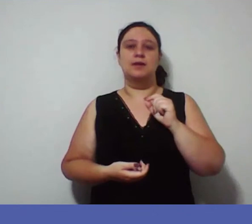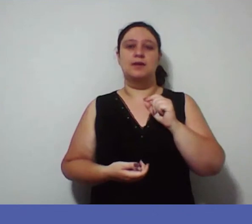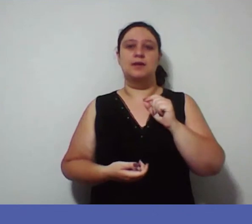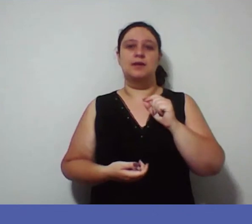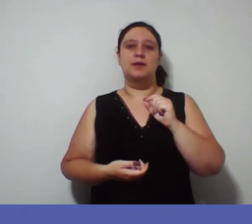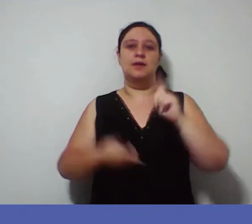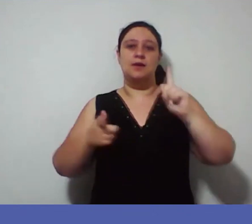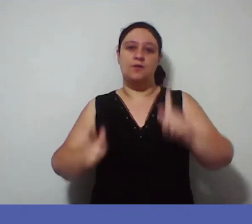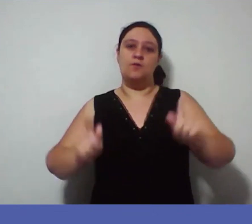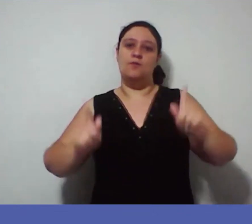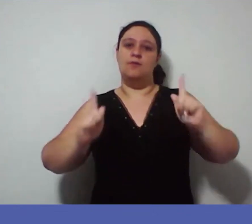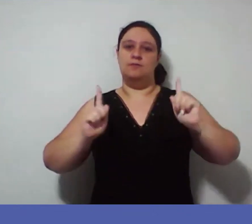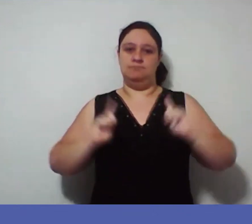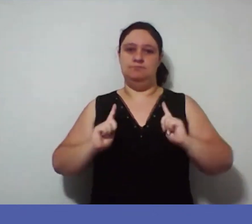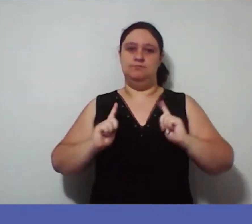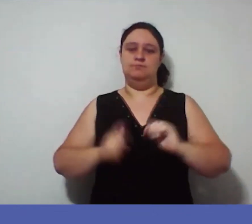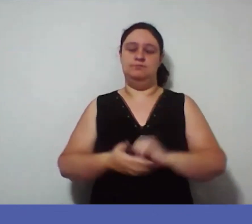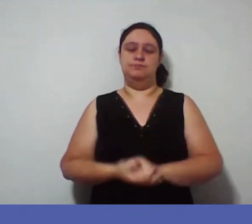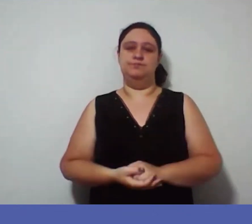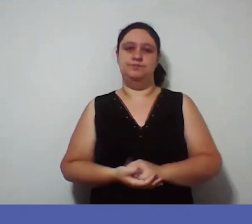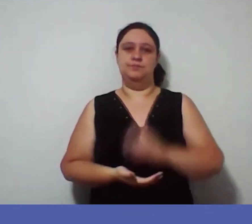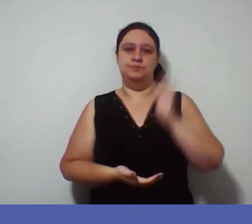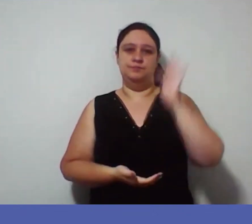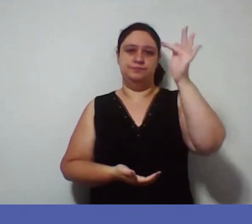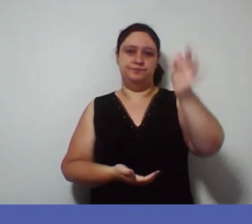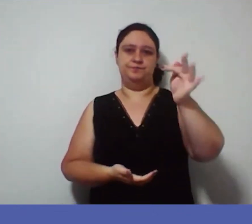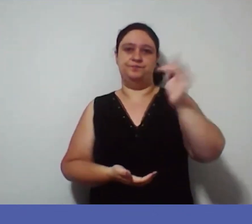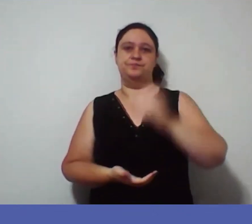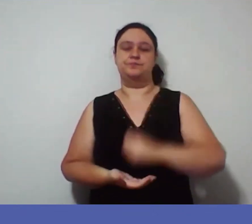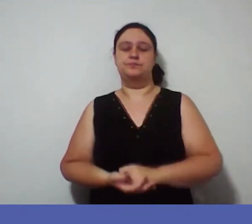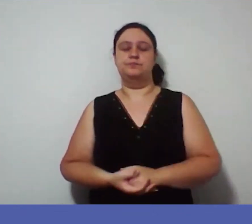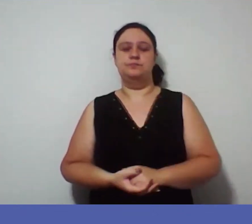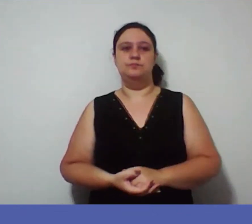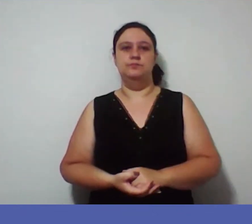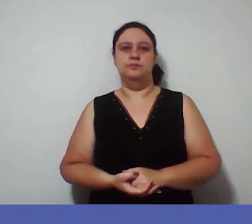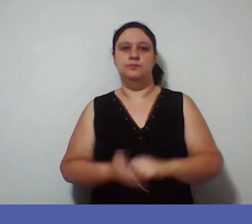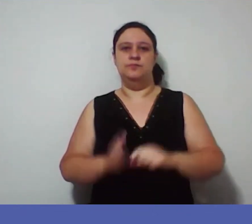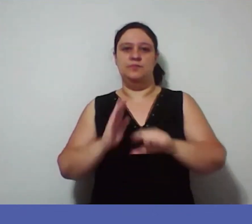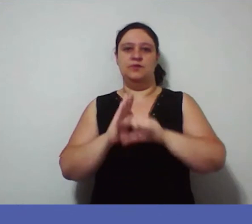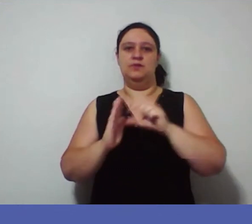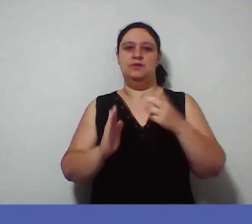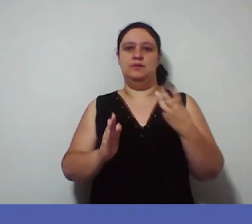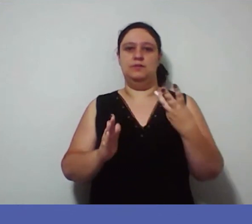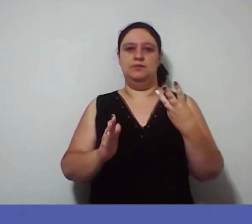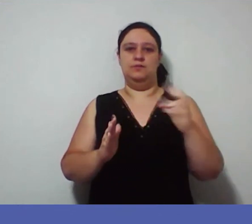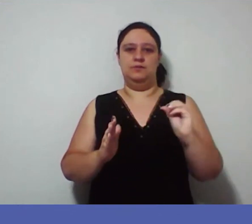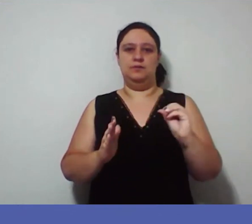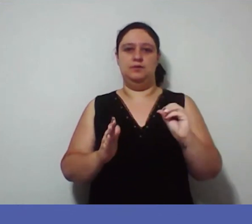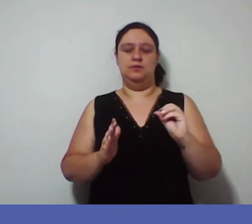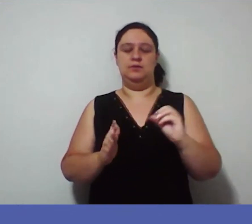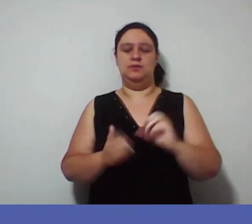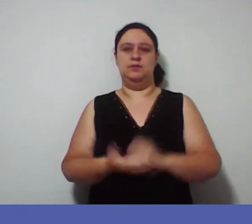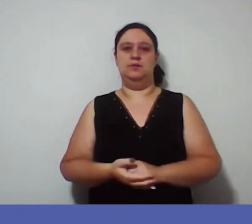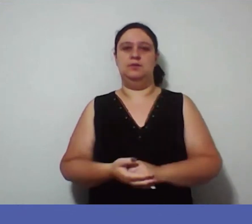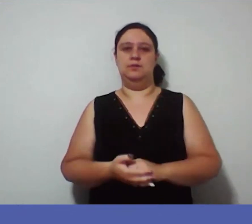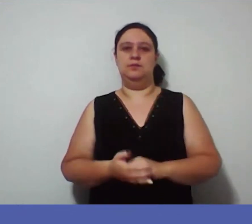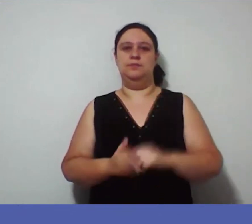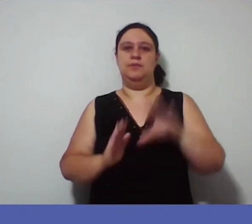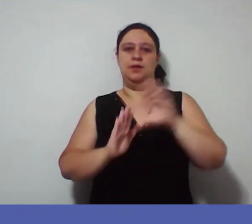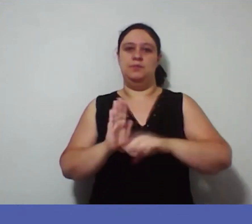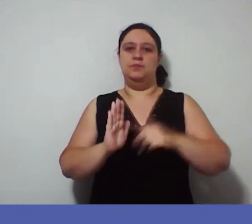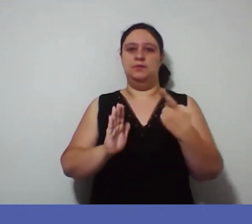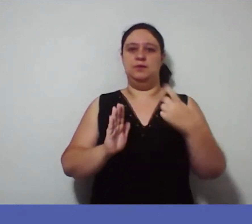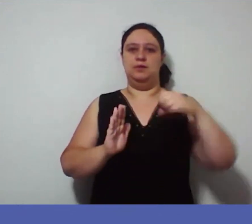vindoura. E o versículo 30, último versículo de Mateus 19, irmãos, é muito